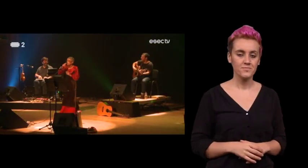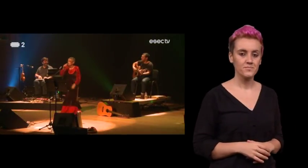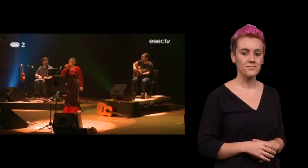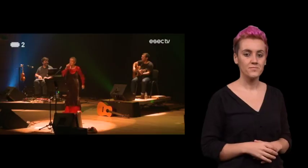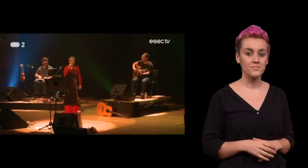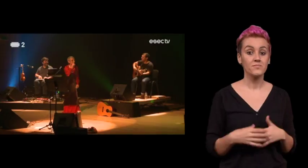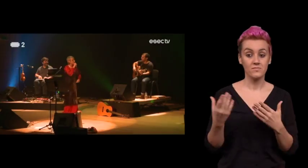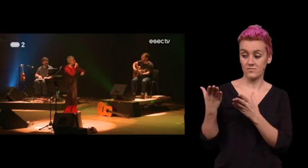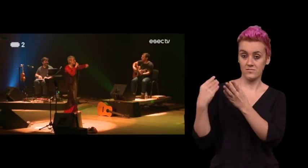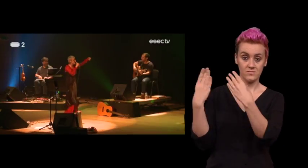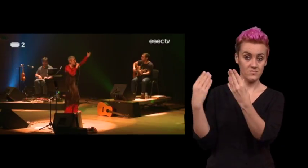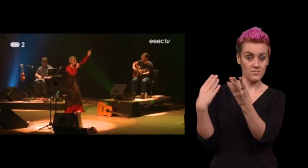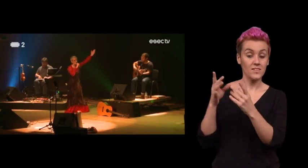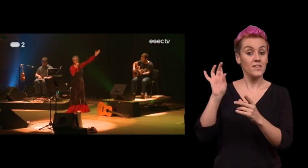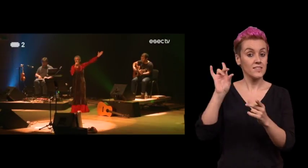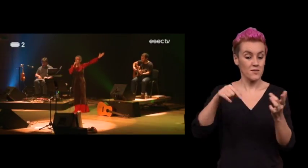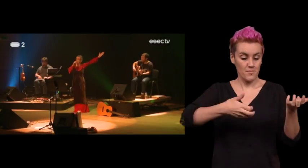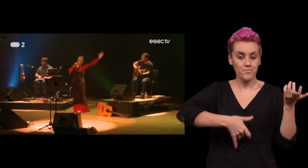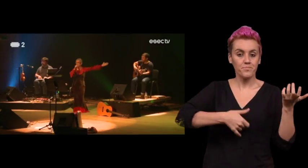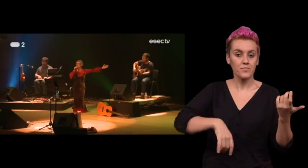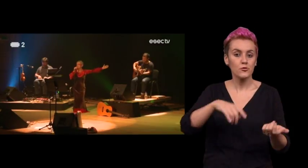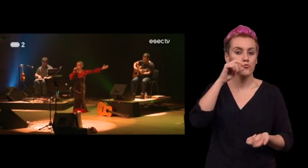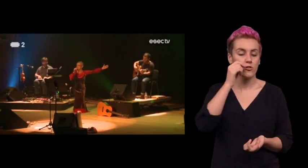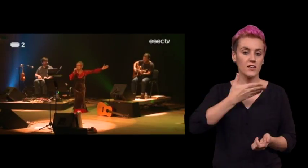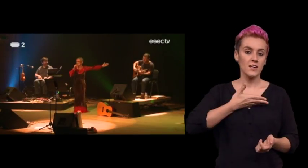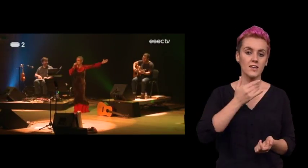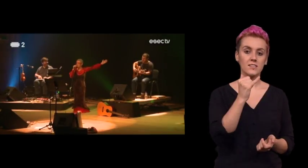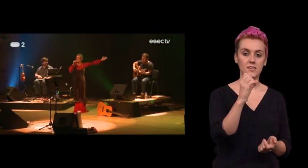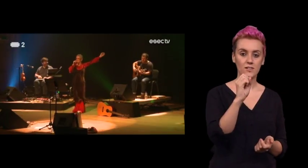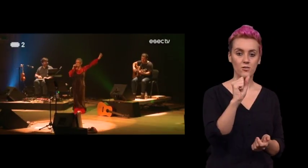No adufe e na guitarra, Diogo Passos.